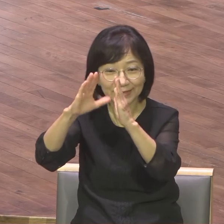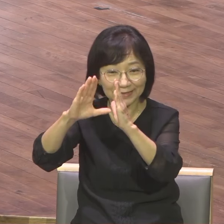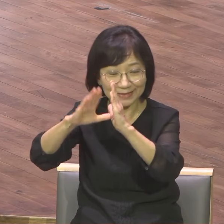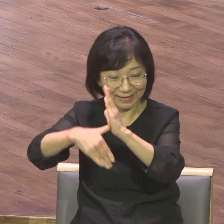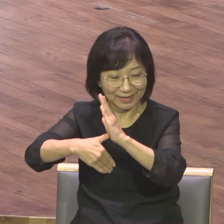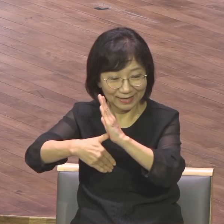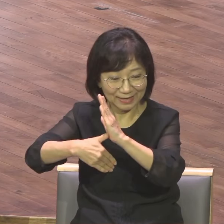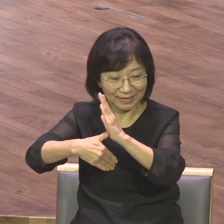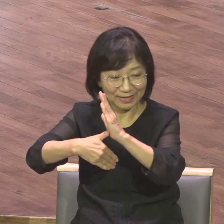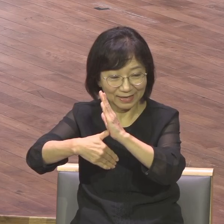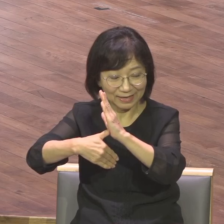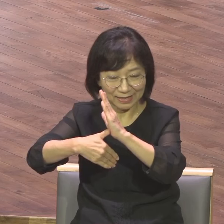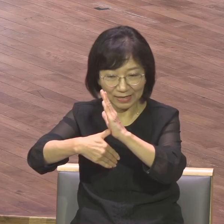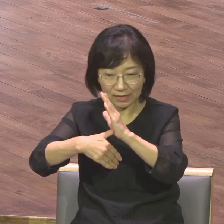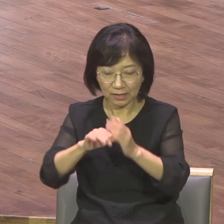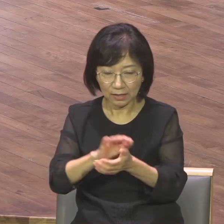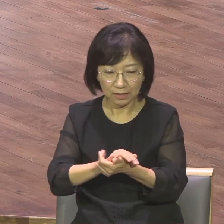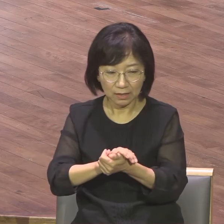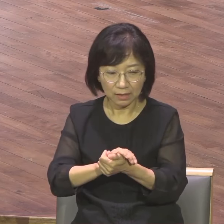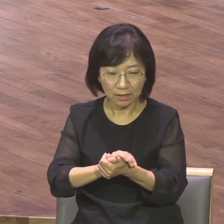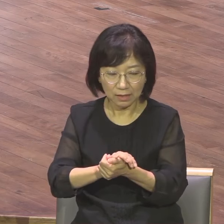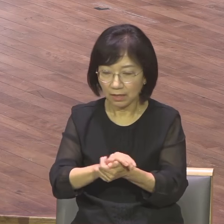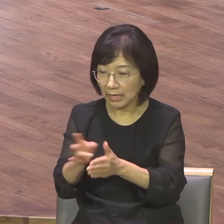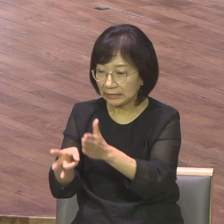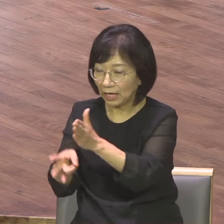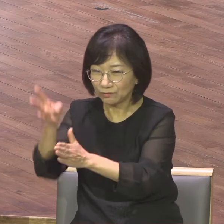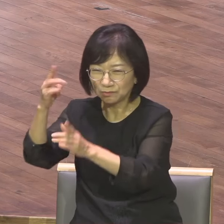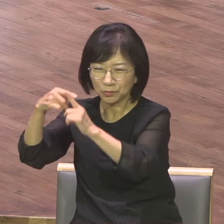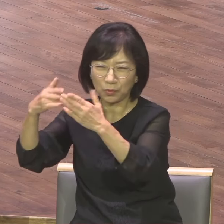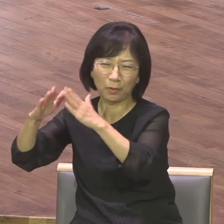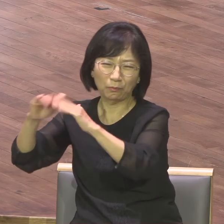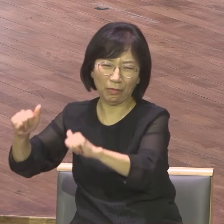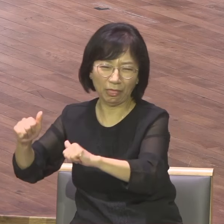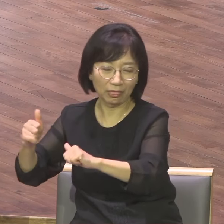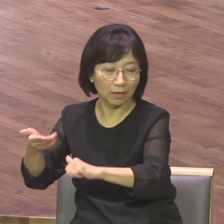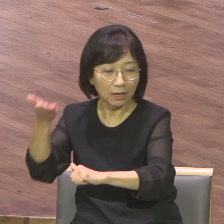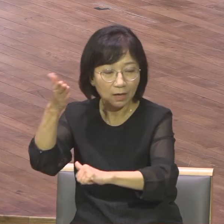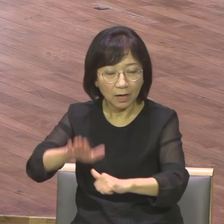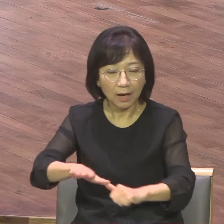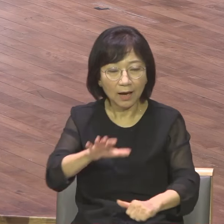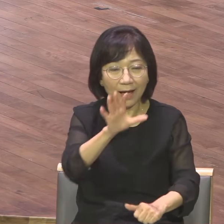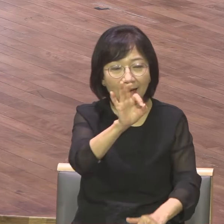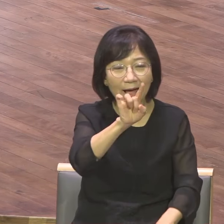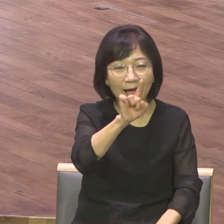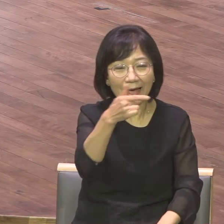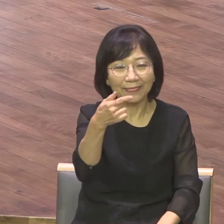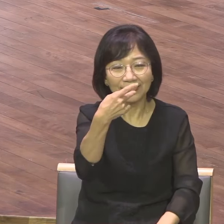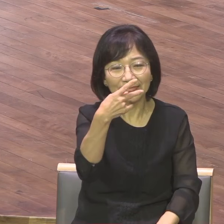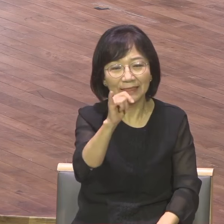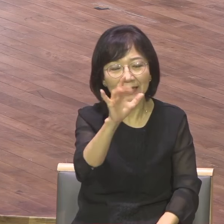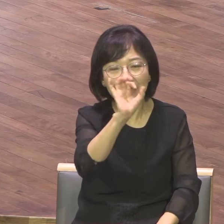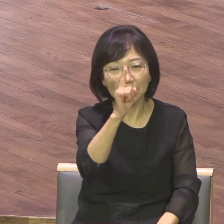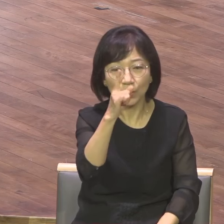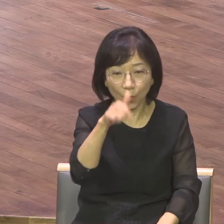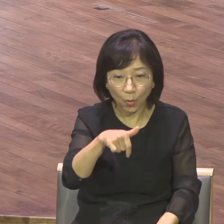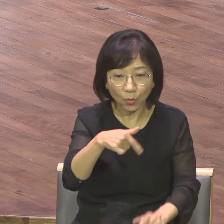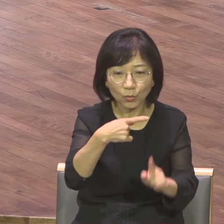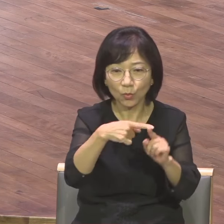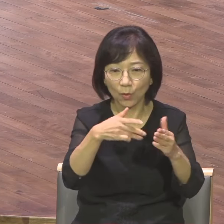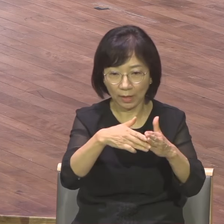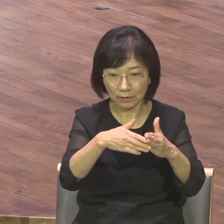심지어 예루살렘도 교회도 무너진대. 안디옥 교회는 안 무너져. 예루살렘 교회는 먹을 게 없어서 난리인데 안디옥 교회는